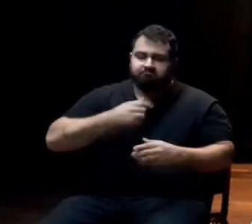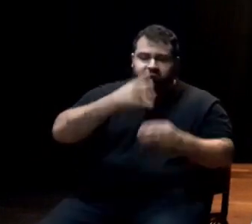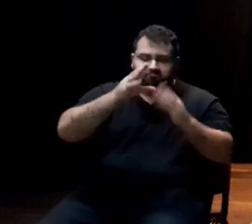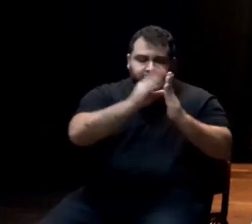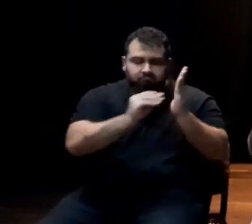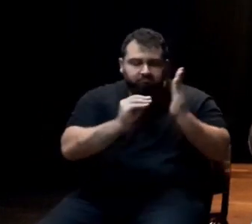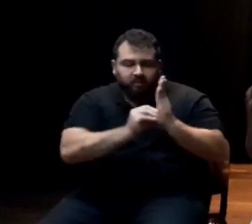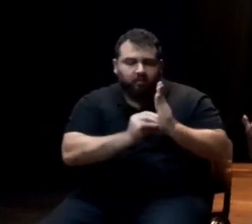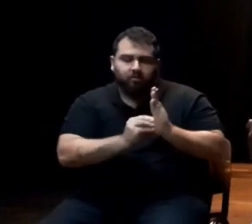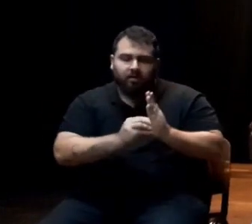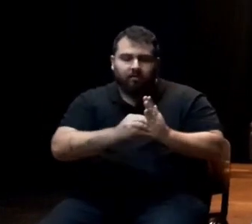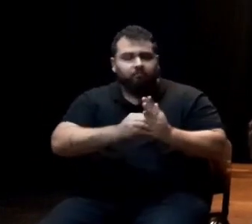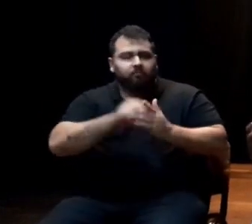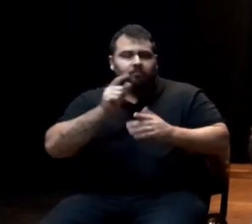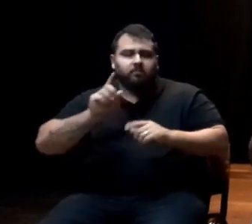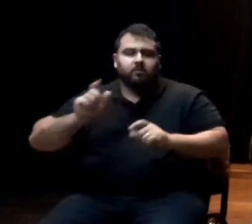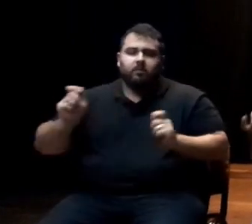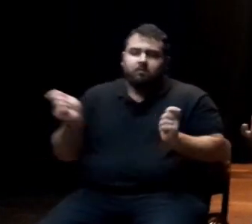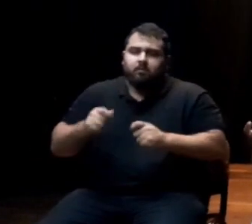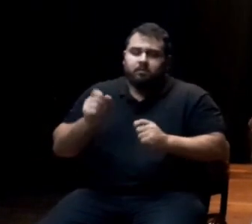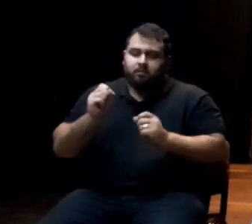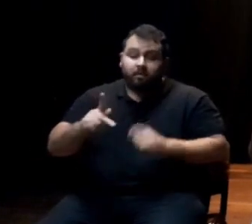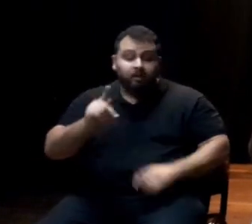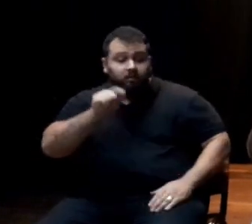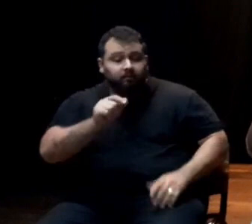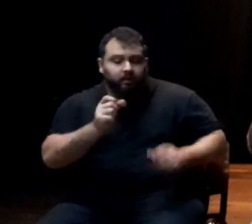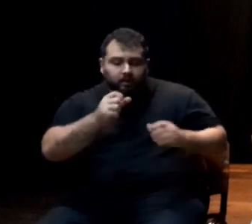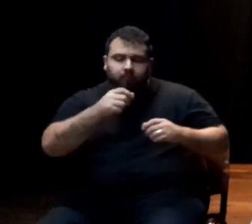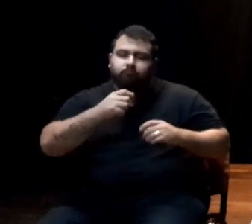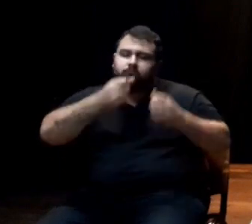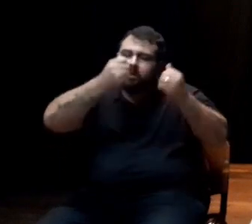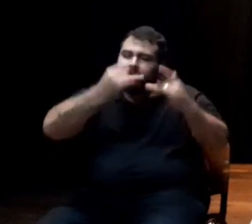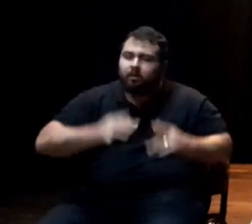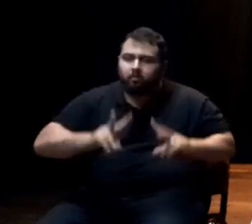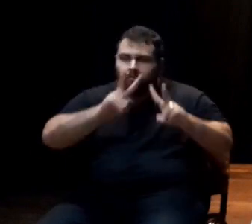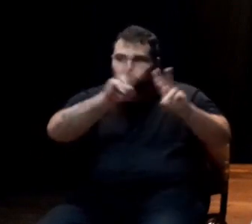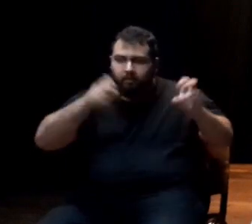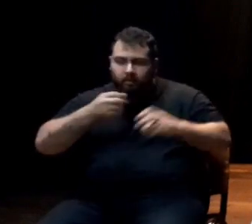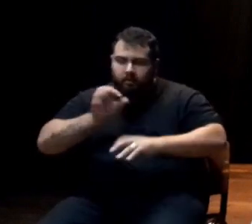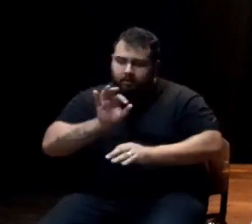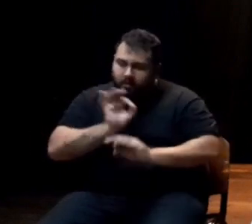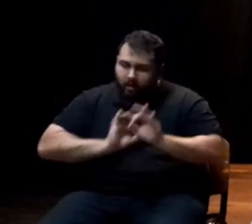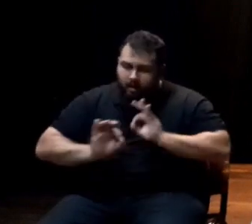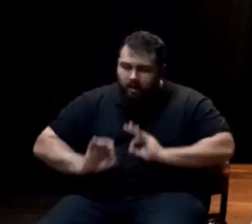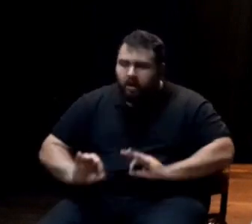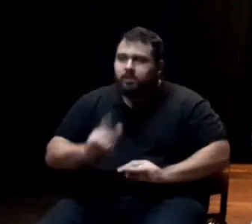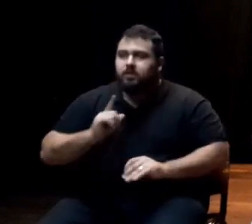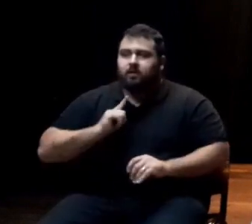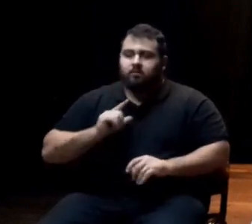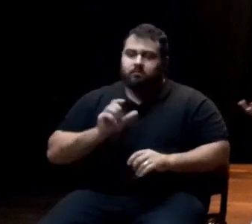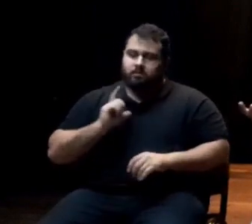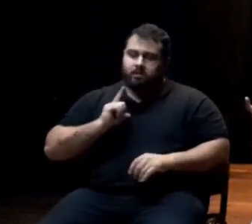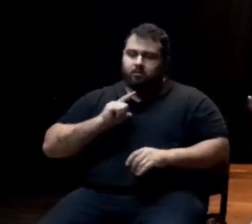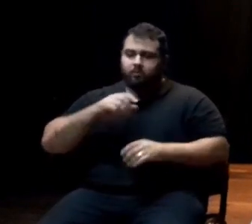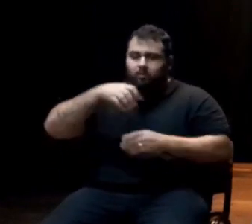Eu vou explicar sobre a célula, né? Uma célula que tem o seu núcleo, tem ali